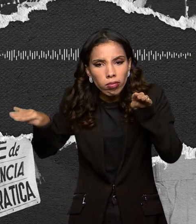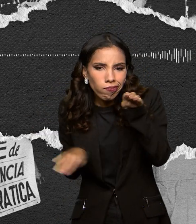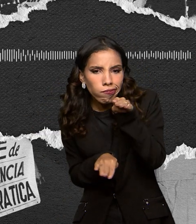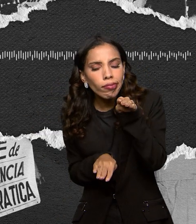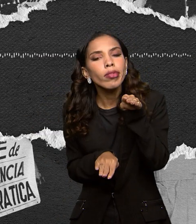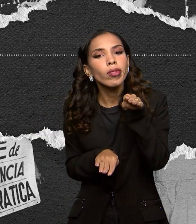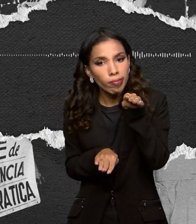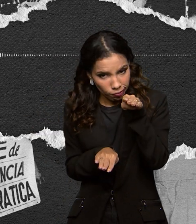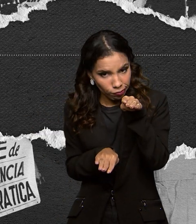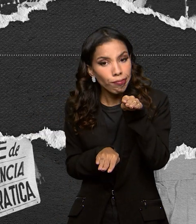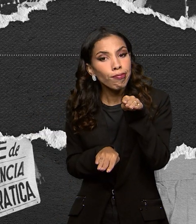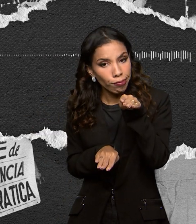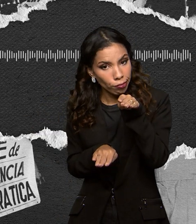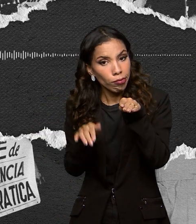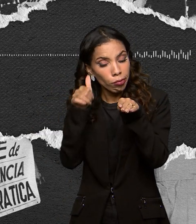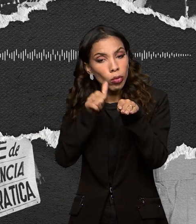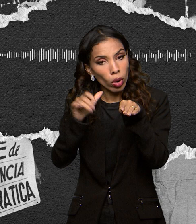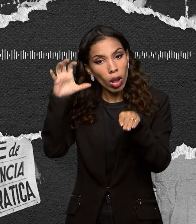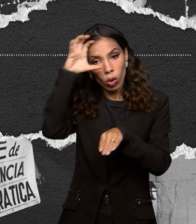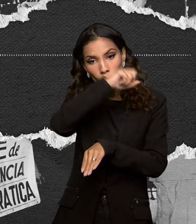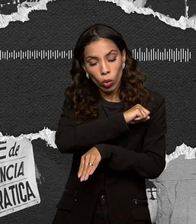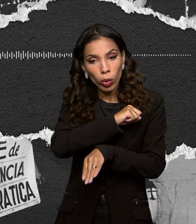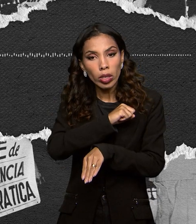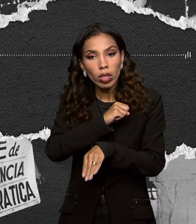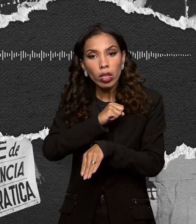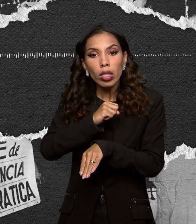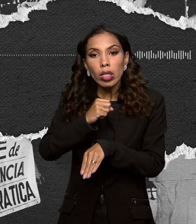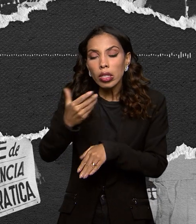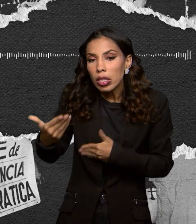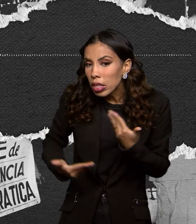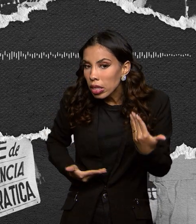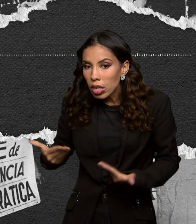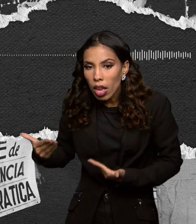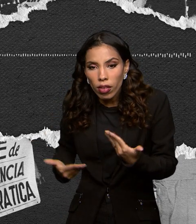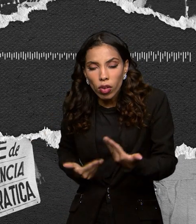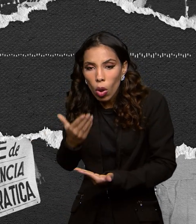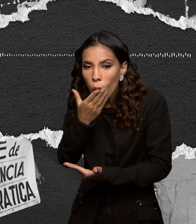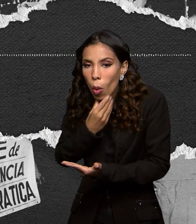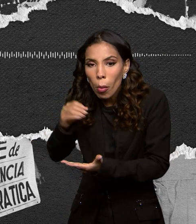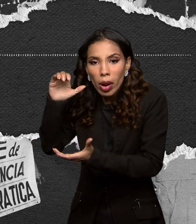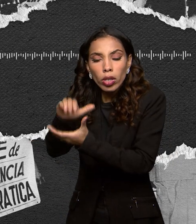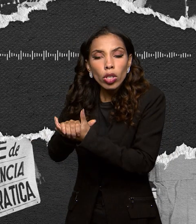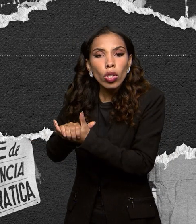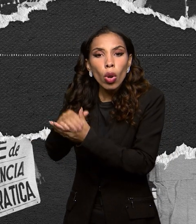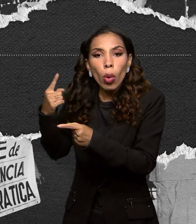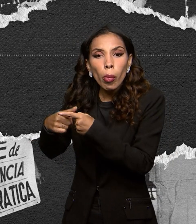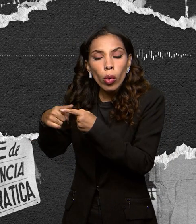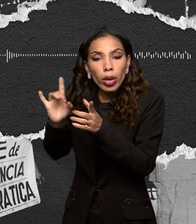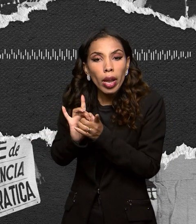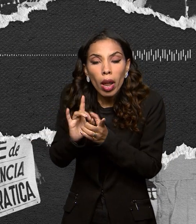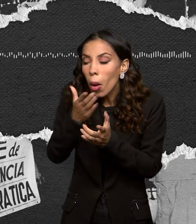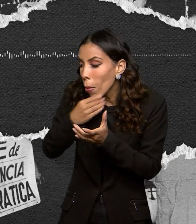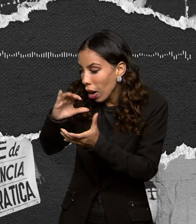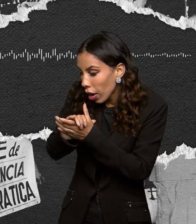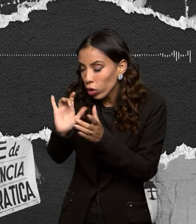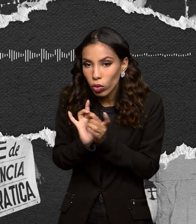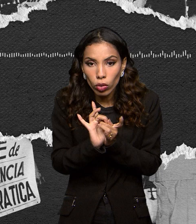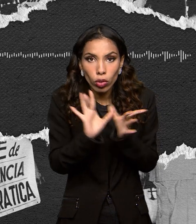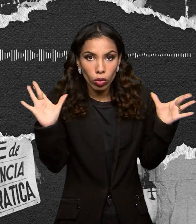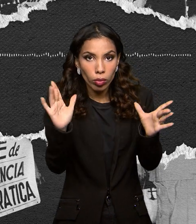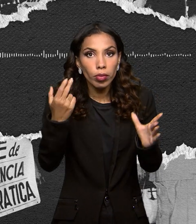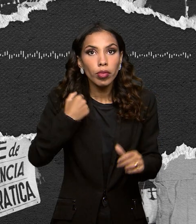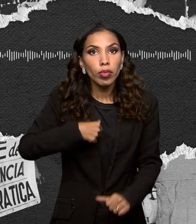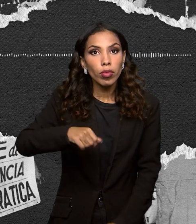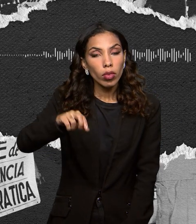de subserviência, né? Que elas só estavam fazendo aquilo porque os maridos deixavam. O que não impediu que os